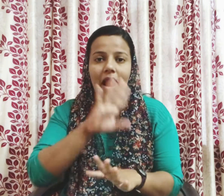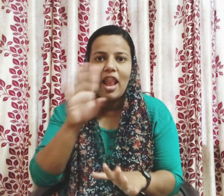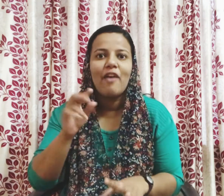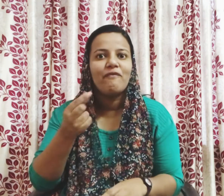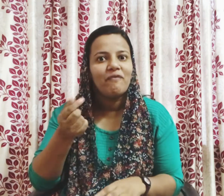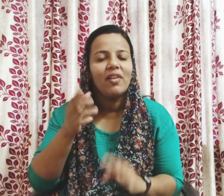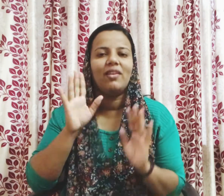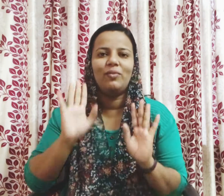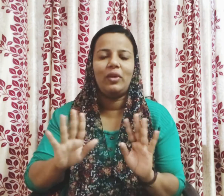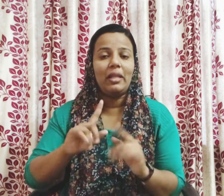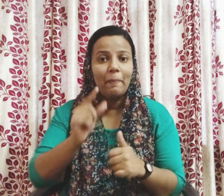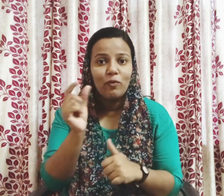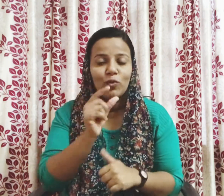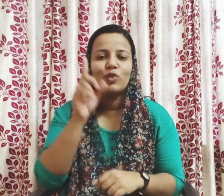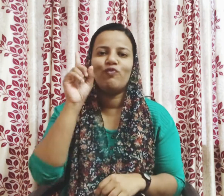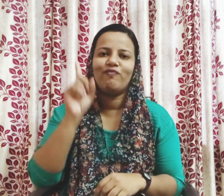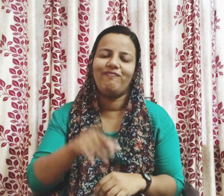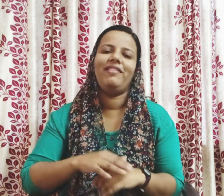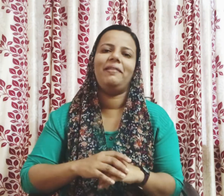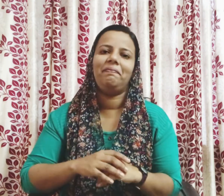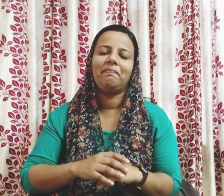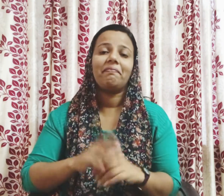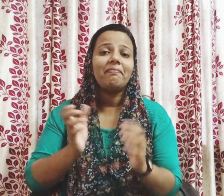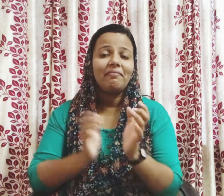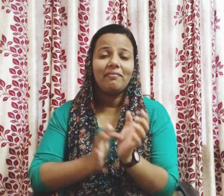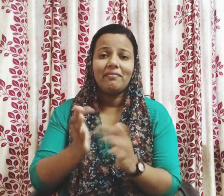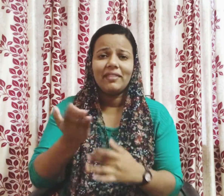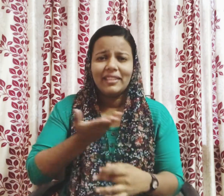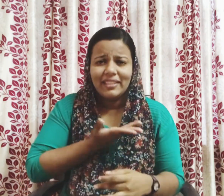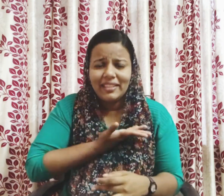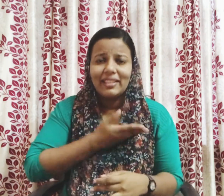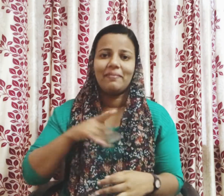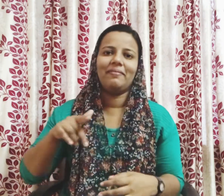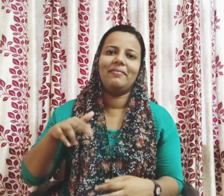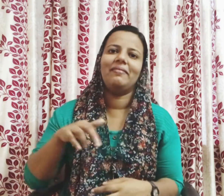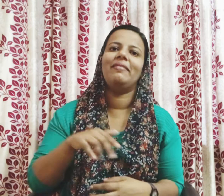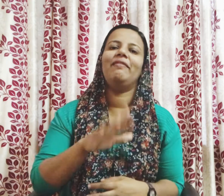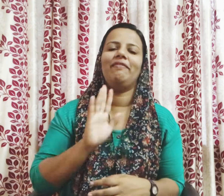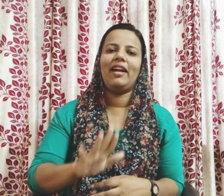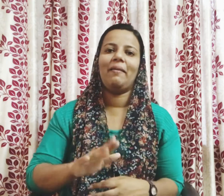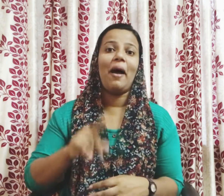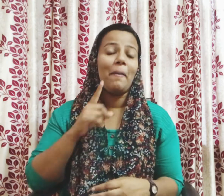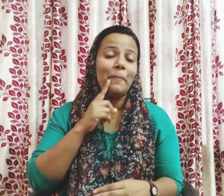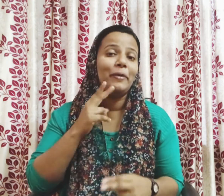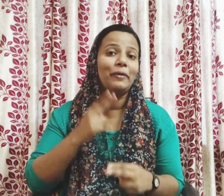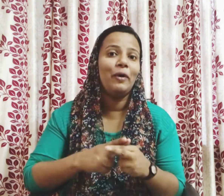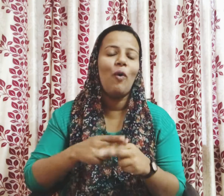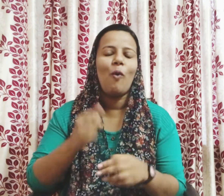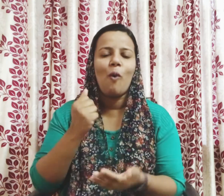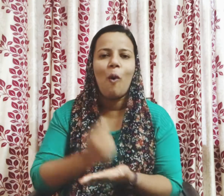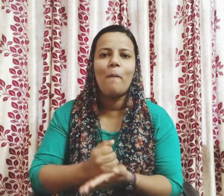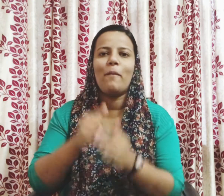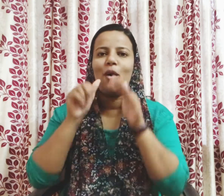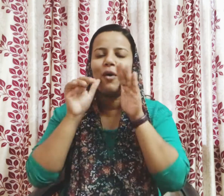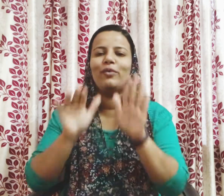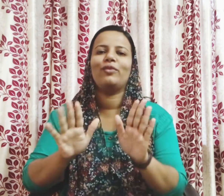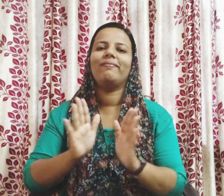അത് പ്രയോജനകരമായി തീരണം. എന്നിട്ട് ദൈവഹിതമാകുന്ന വഴിയിലൂടെ പോകണം. അങ്ങനെ പോകുമ്പോൾ സക്സസ് നമുക്ക് ഉറപ്പാണ്.